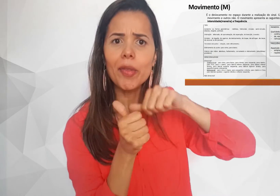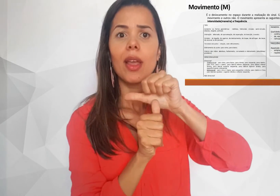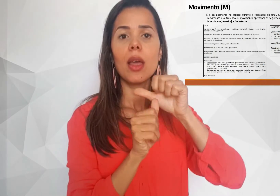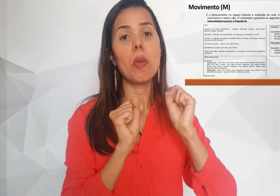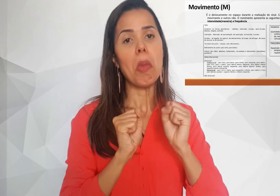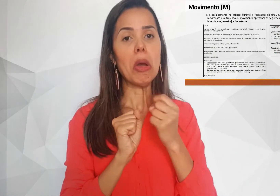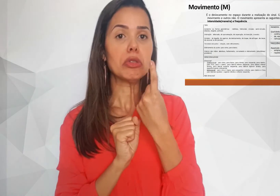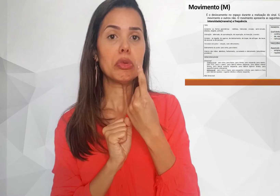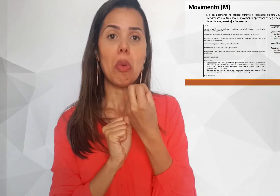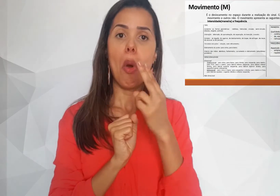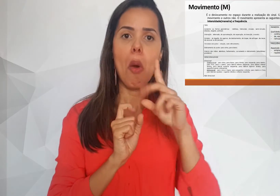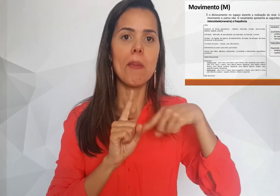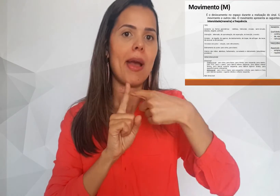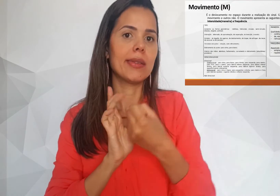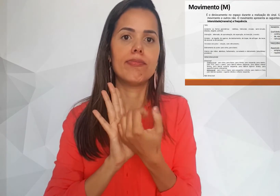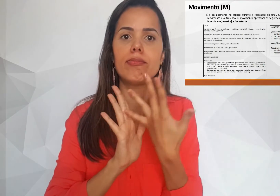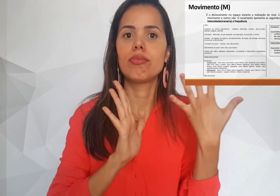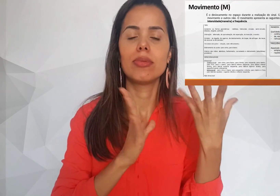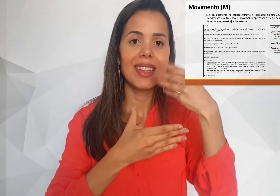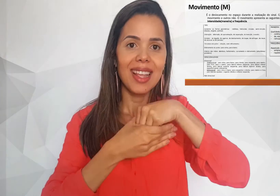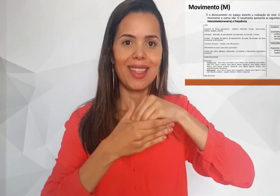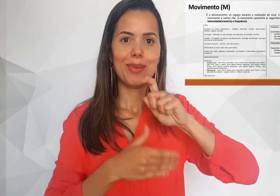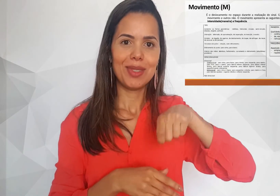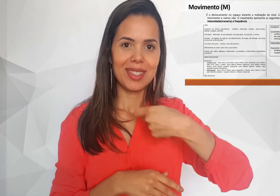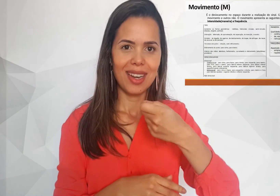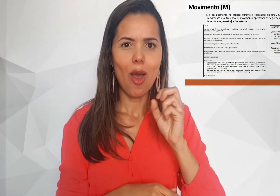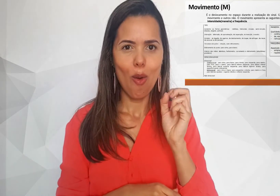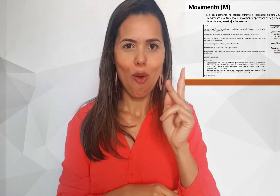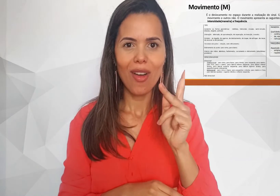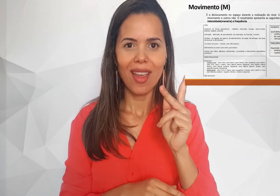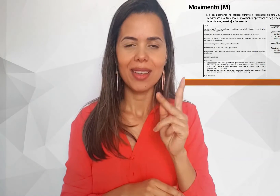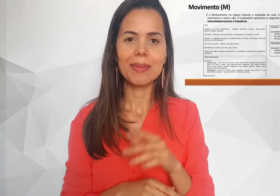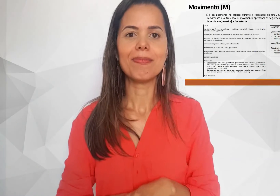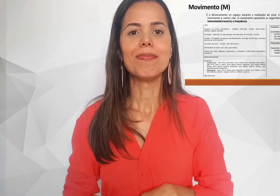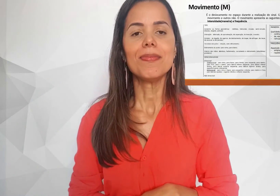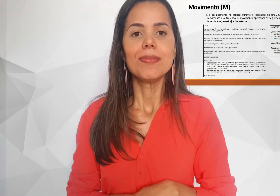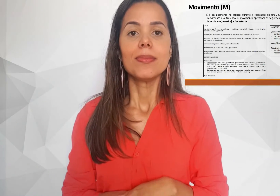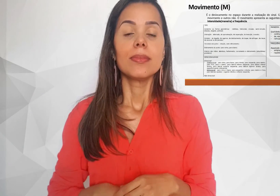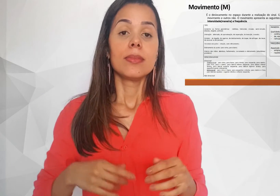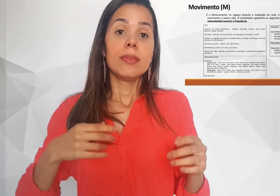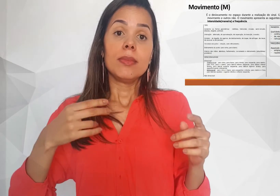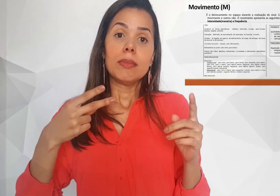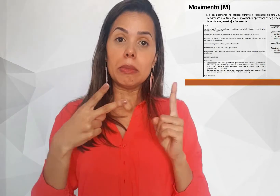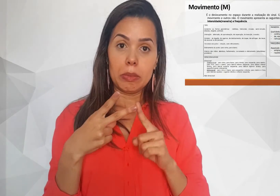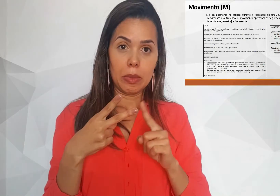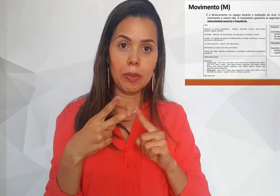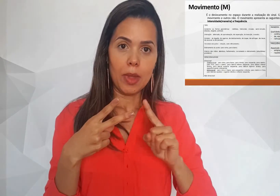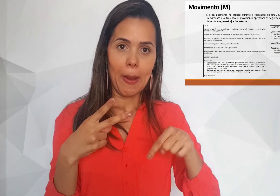posição final desta mão, tá? Tudo isso a gente descreve dentro desta unidade configuração de